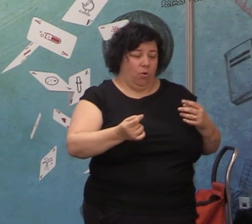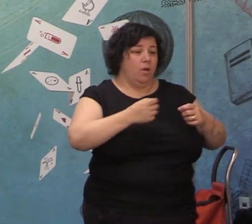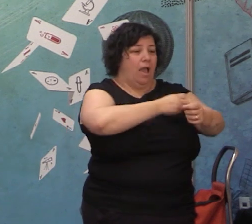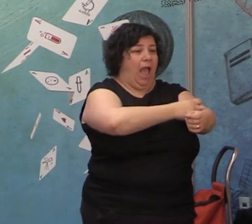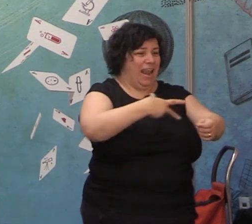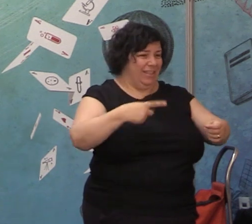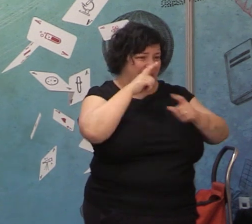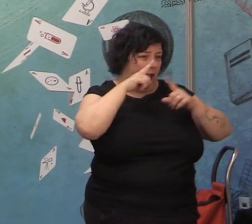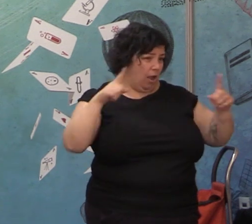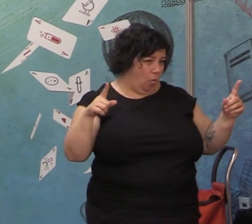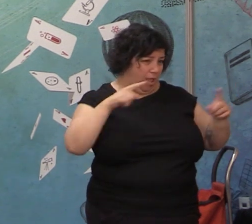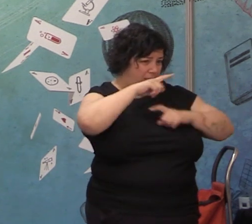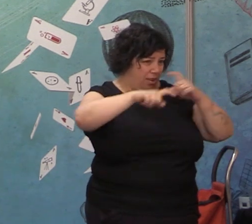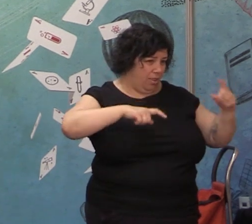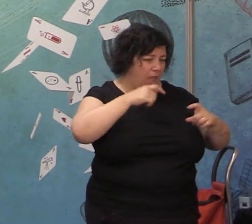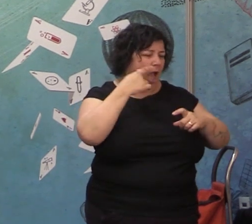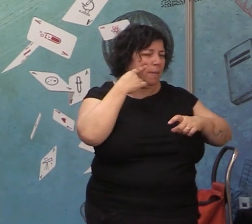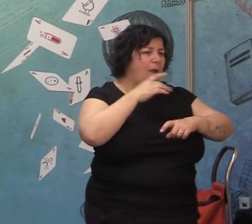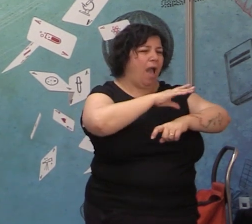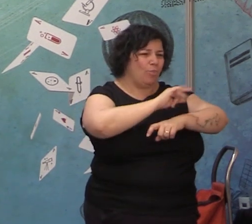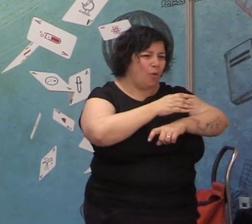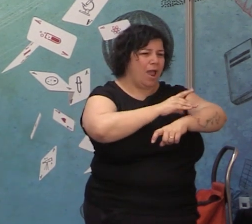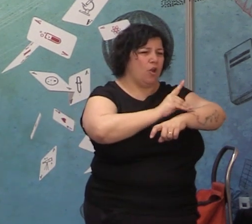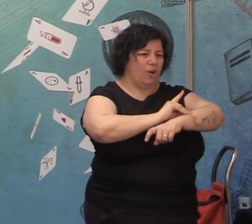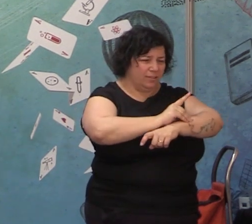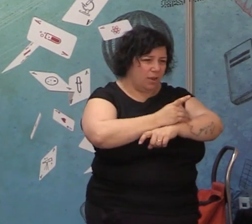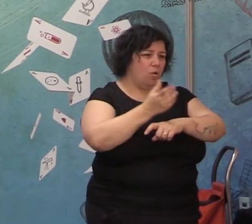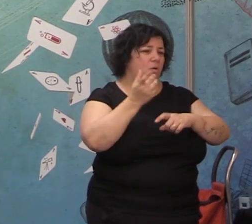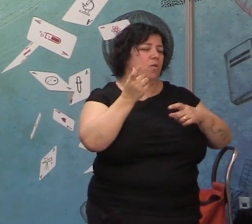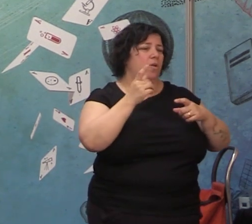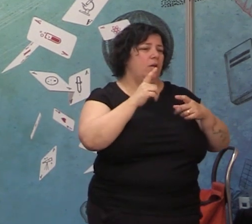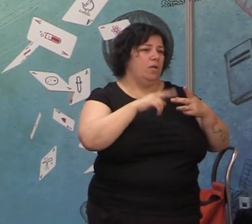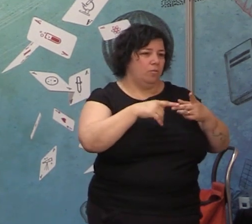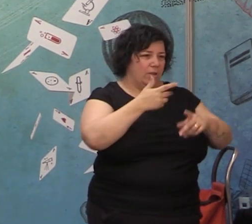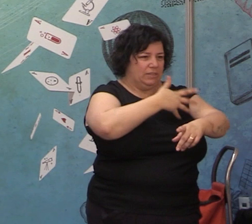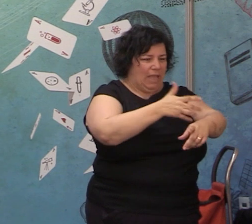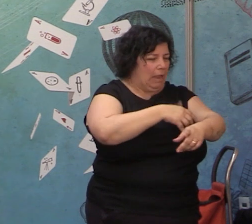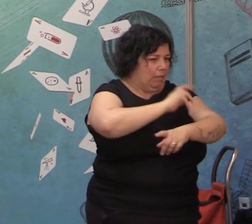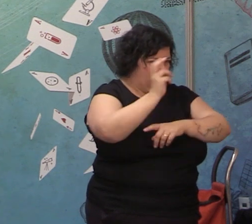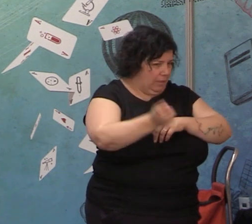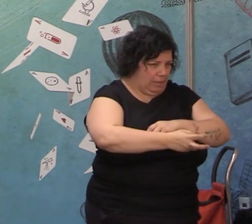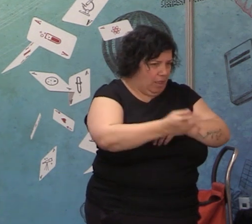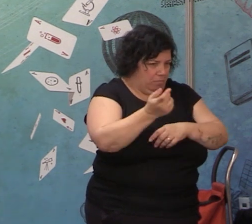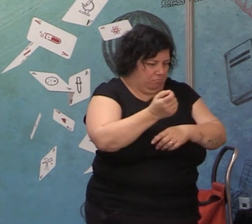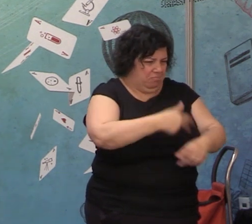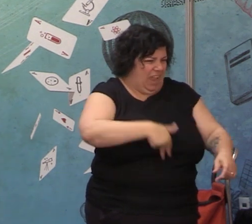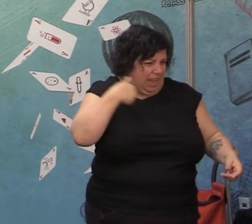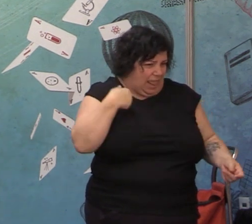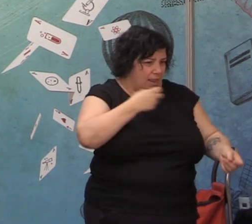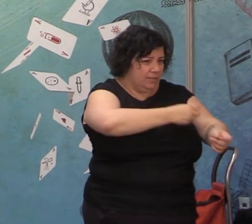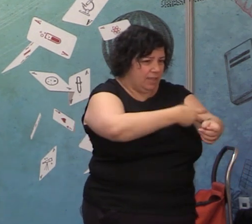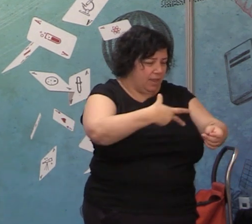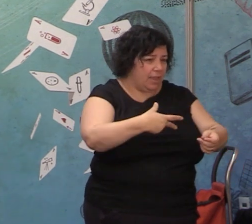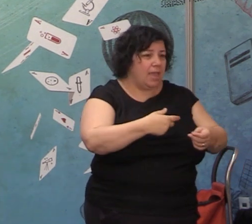analítica anual para ver azúcar, colesterol, la sangre, etcétera, una analítica global, por